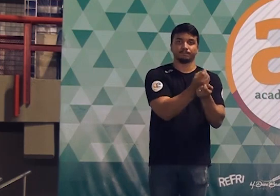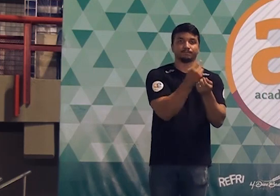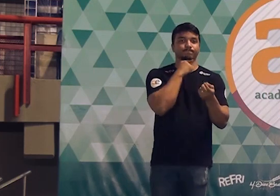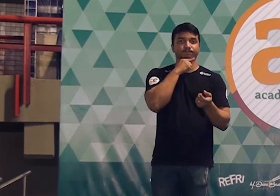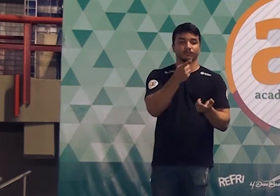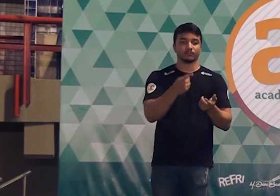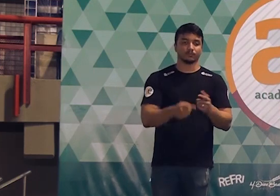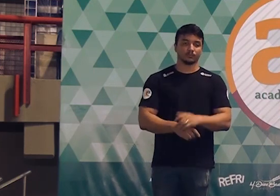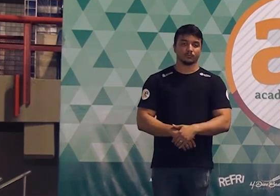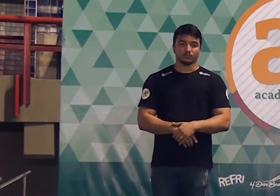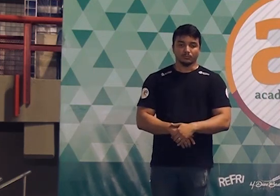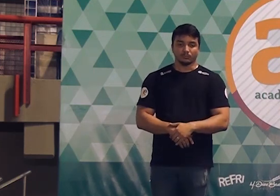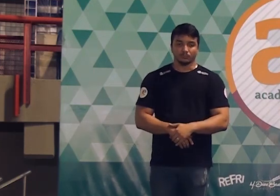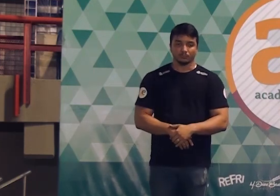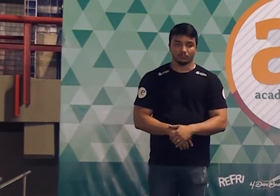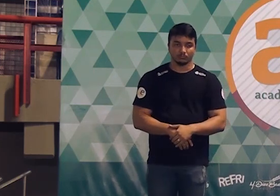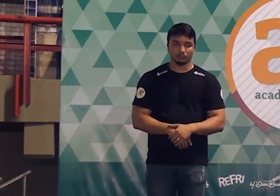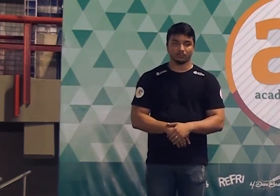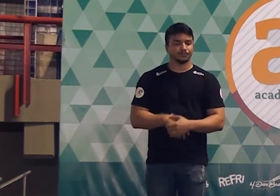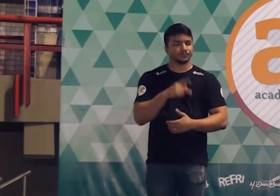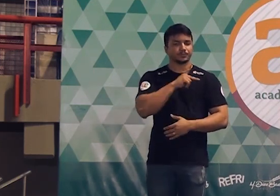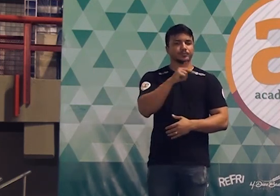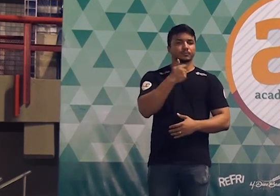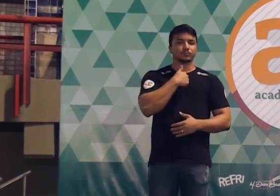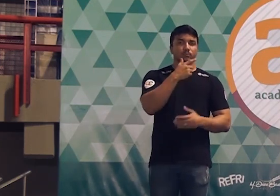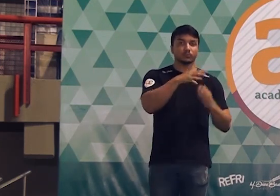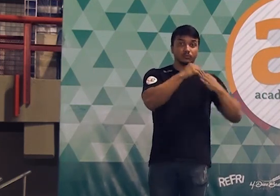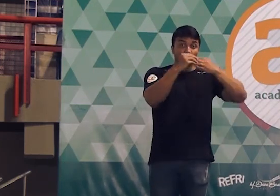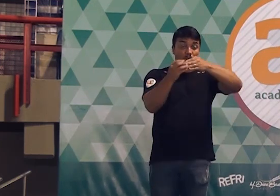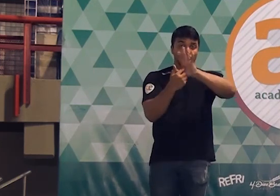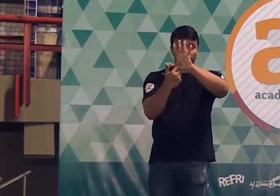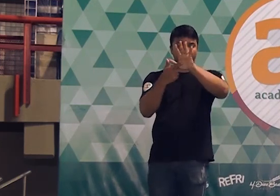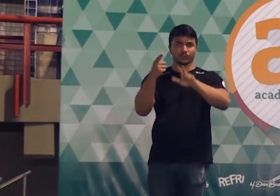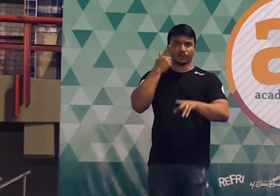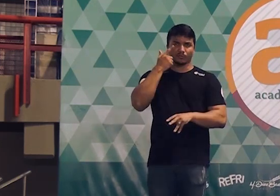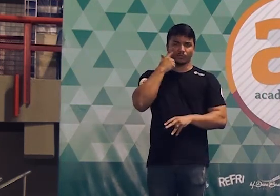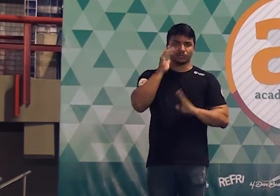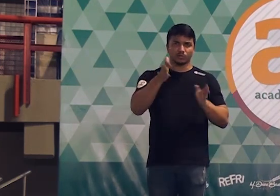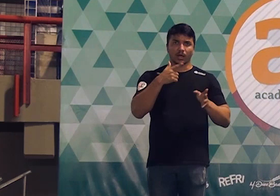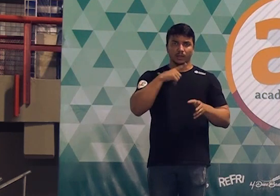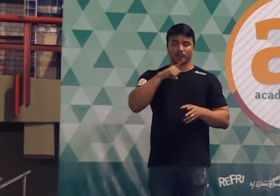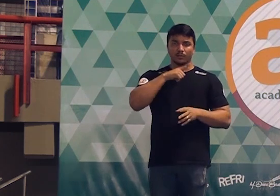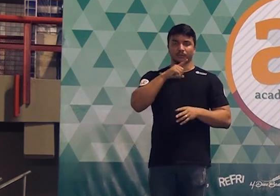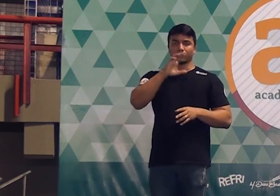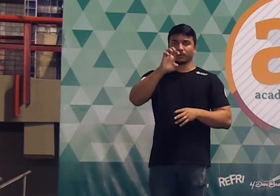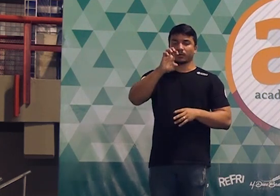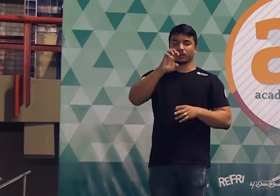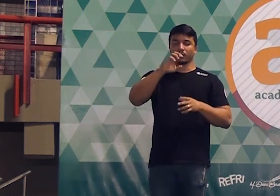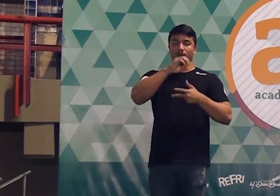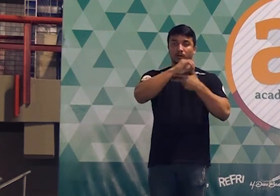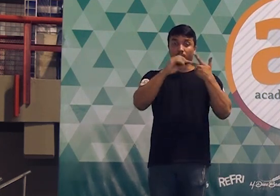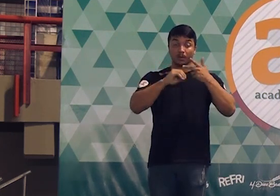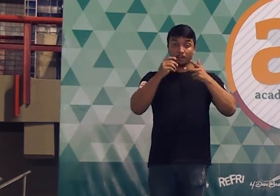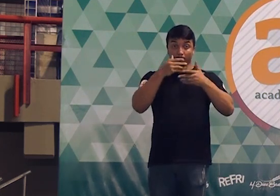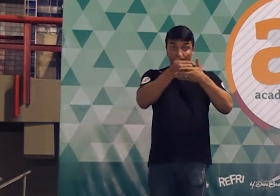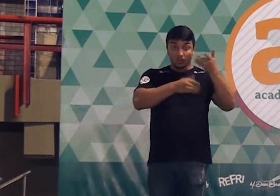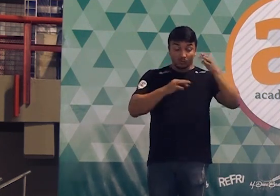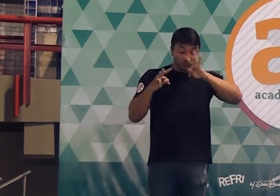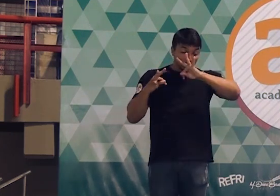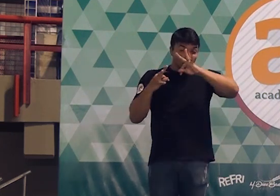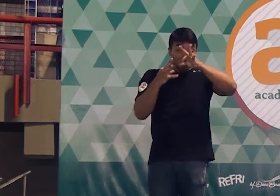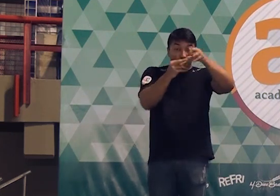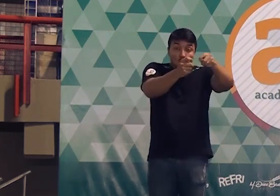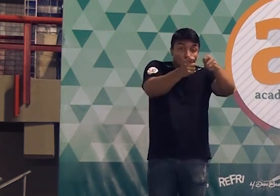situação. Trigueiro, eu trouxe para vocês já viram que no Enem, quase toda prova,